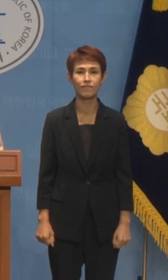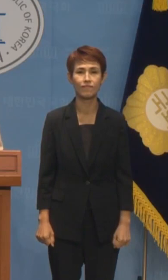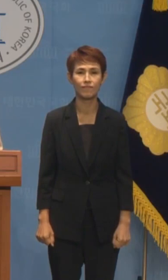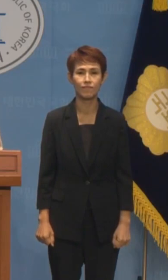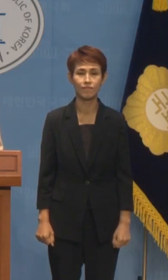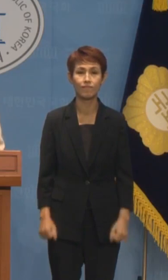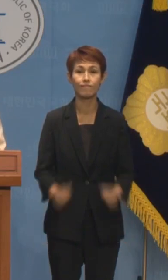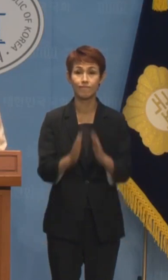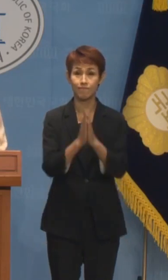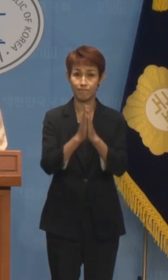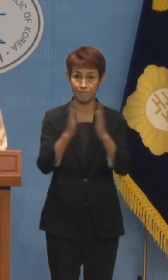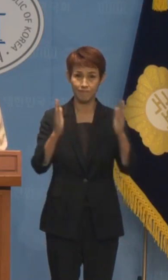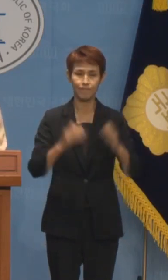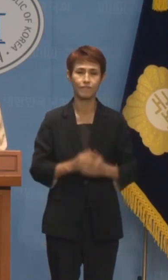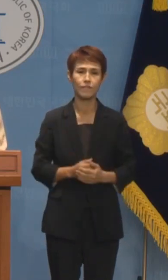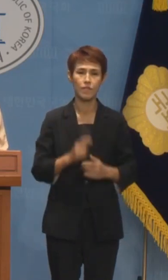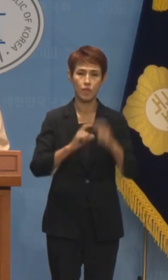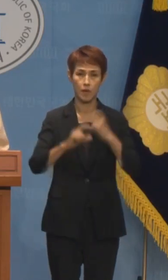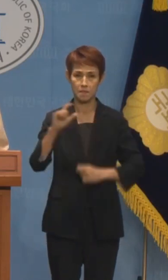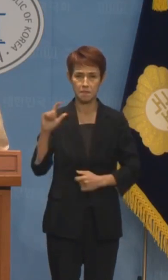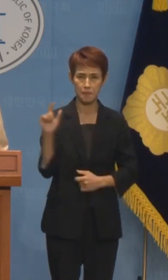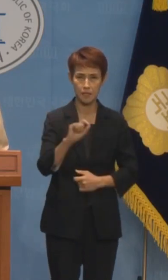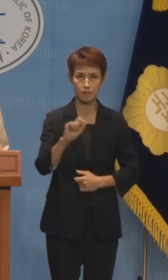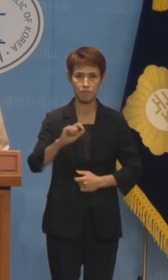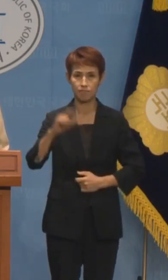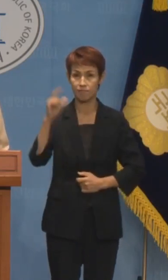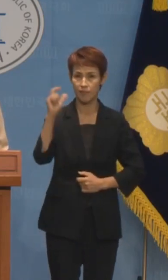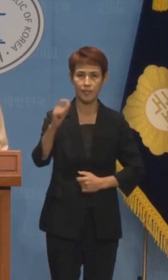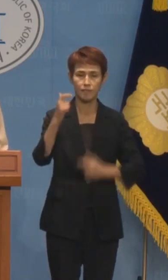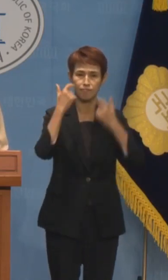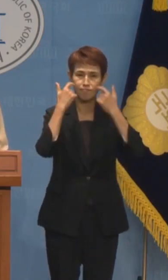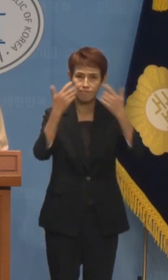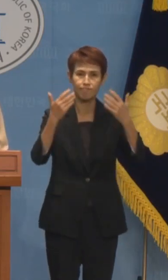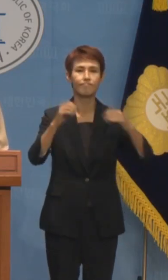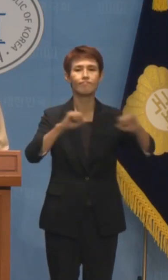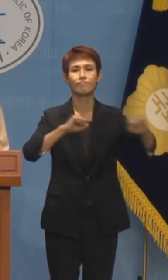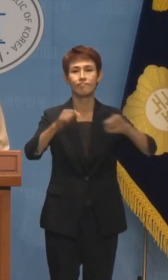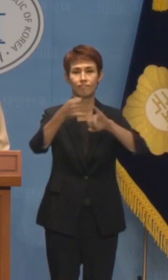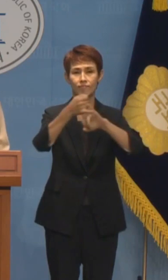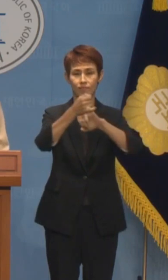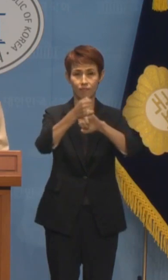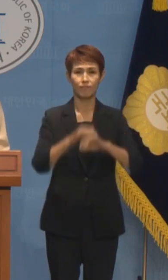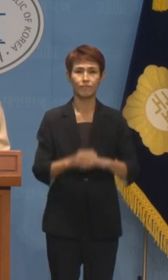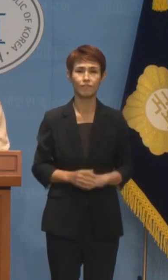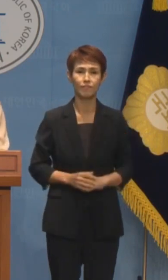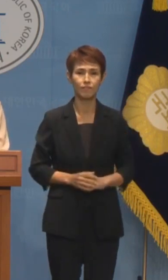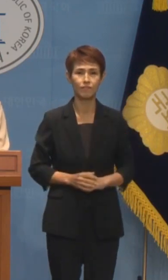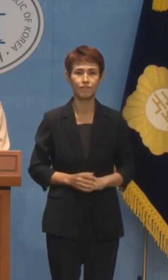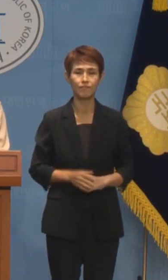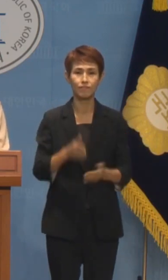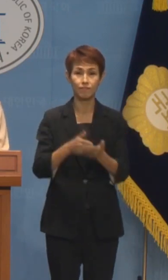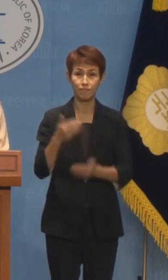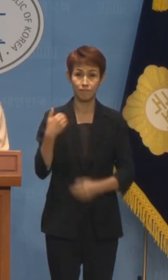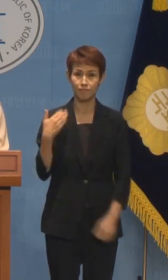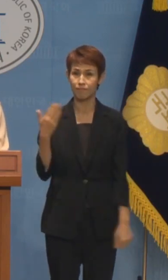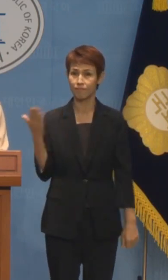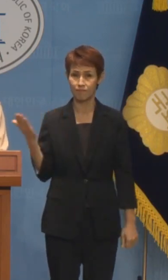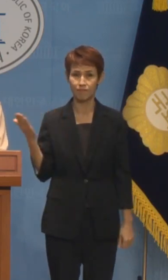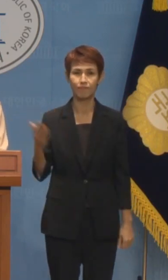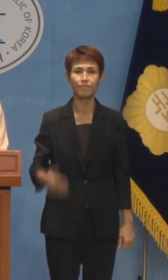브리핑 시작하겠습니다 더 빠르게 더 강하게 더 선명하게 행동하겠습니다 주국 혁신당 대변인